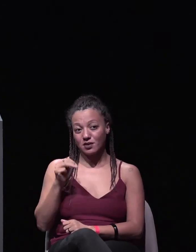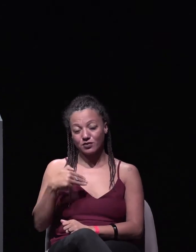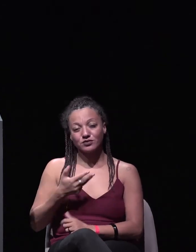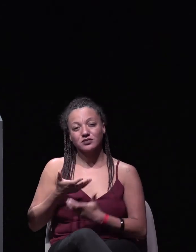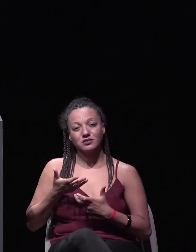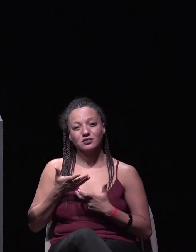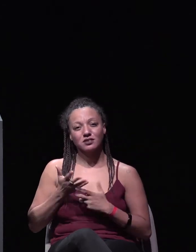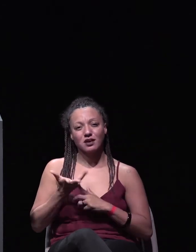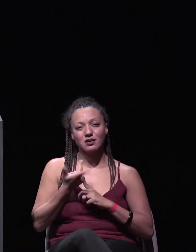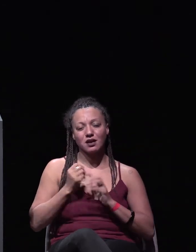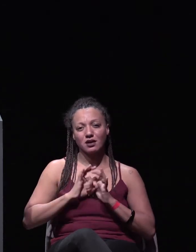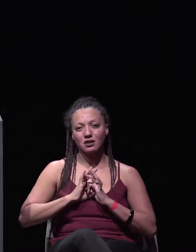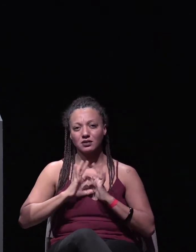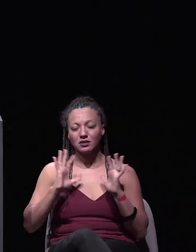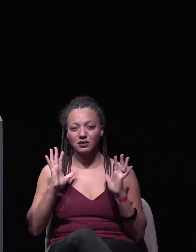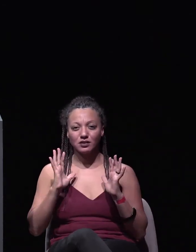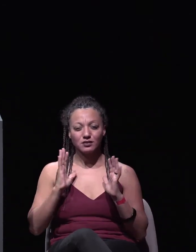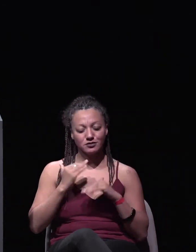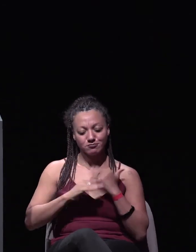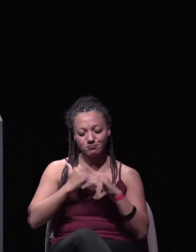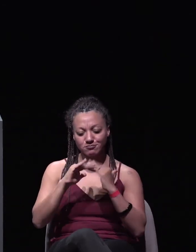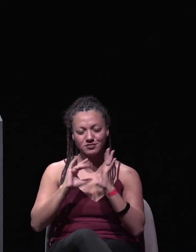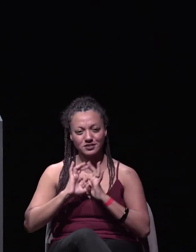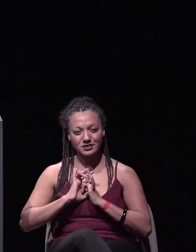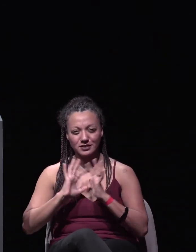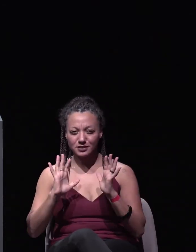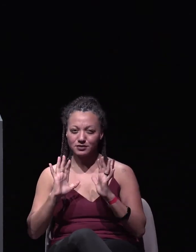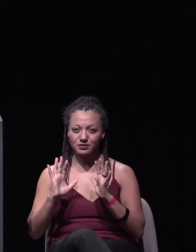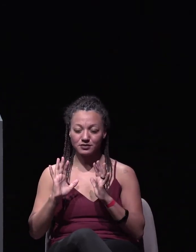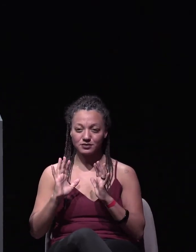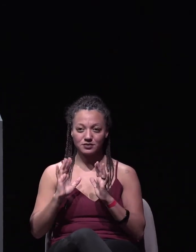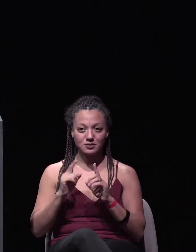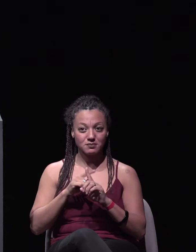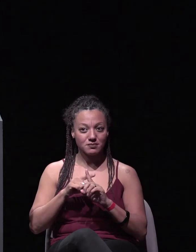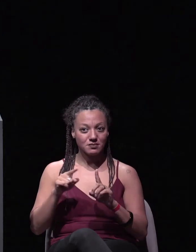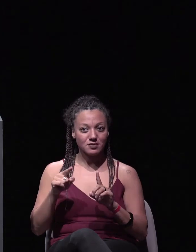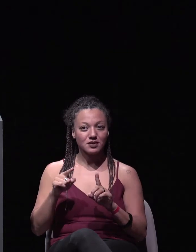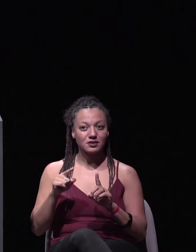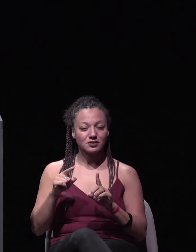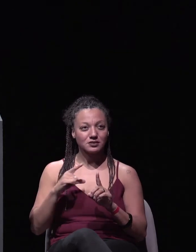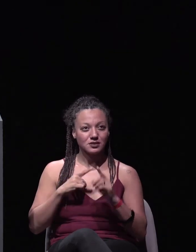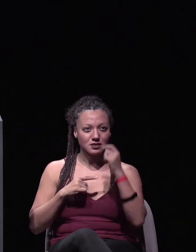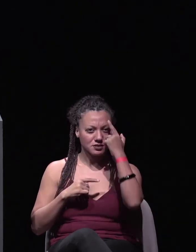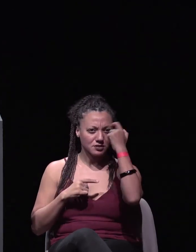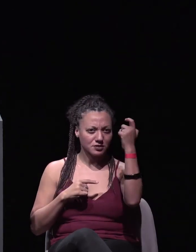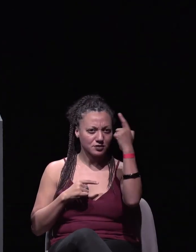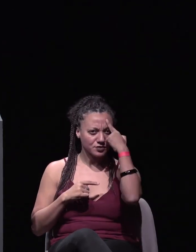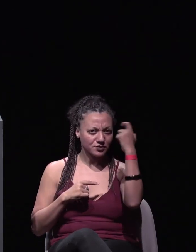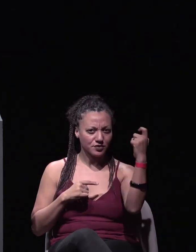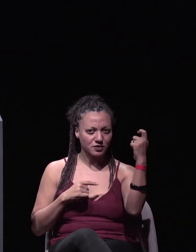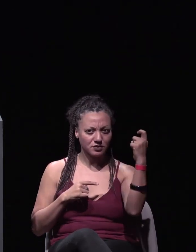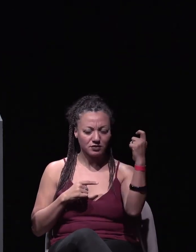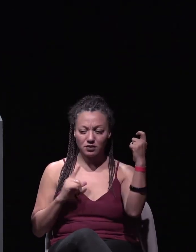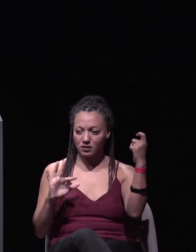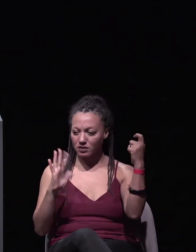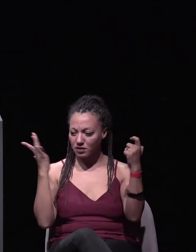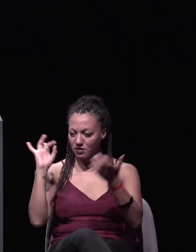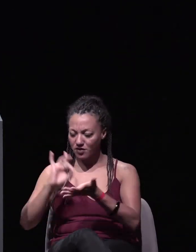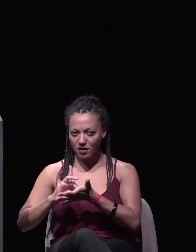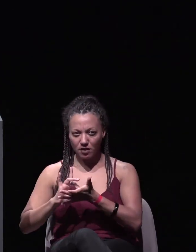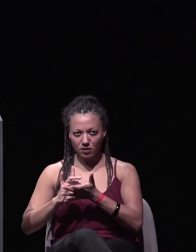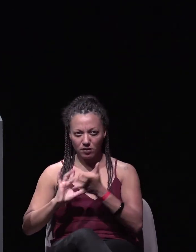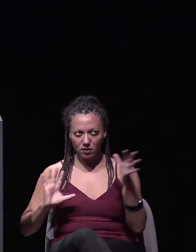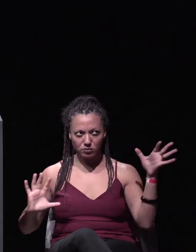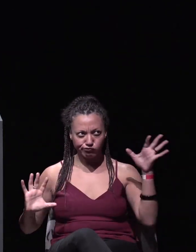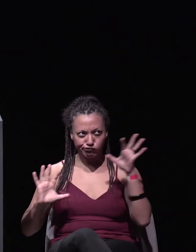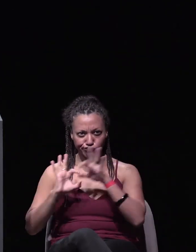ver, nas obras parece que ele está costurando aquilo que ele inventa nestes fatos e nessa sensibilidade